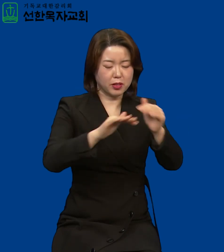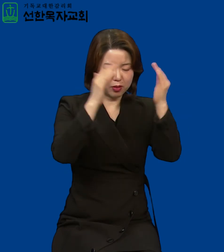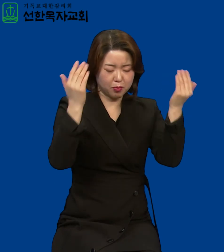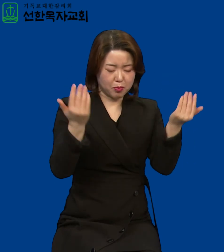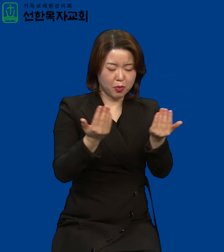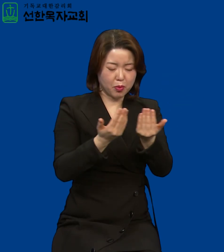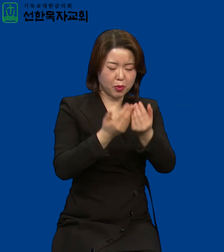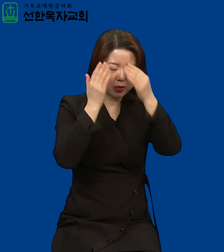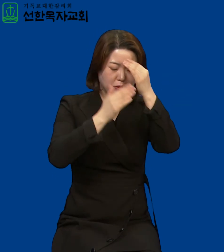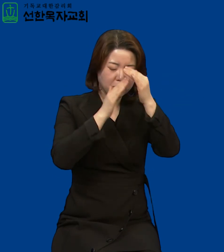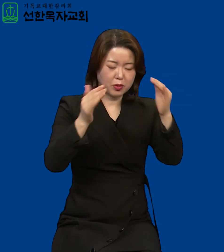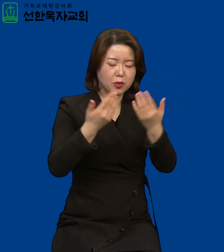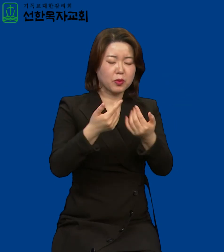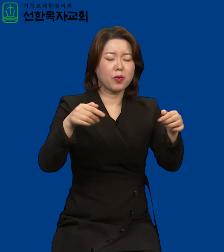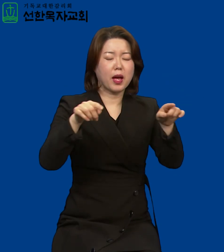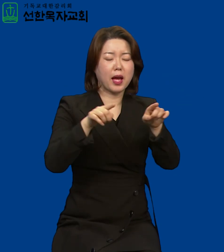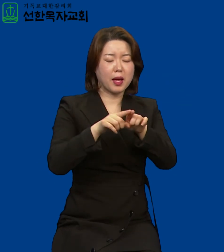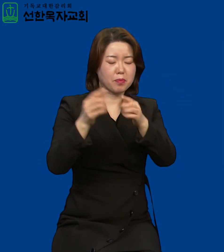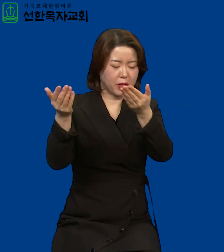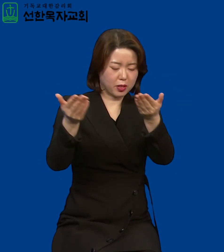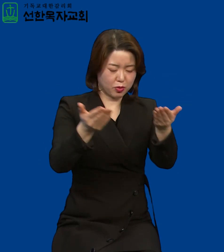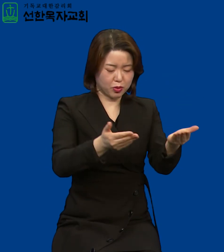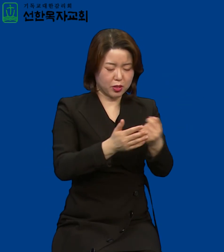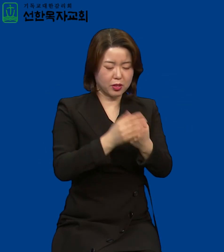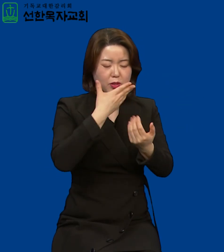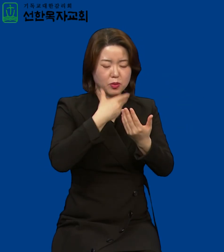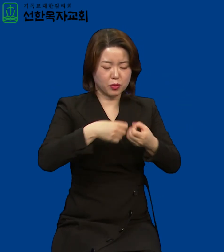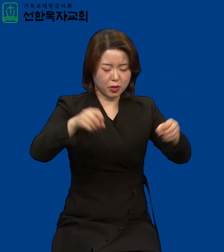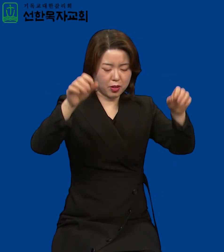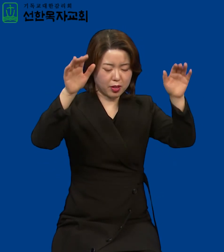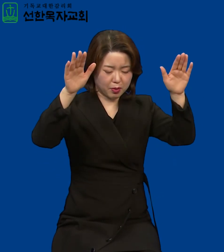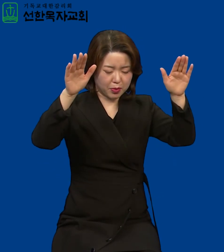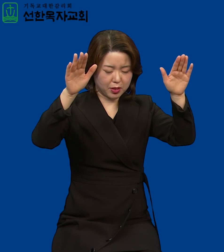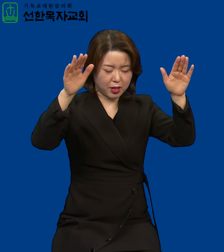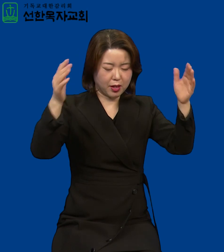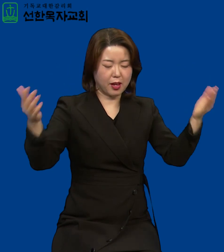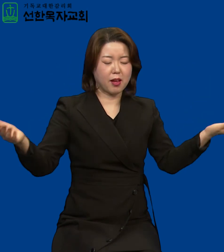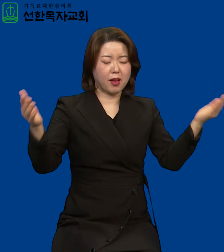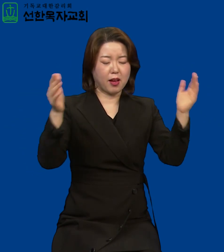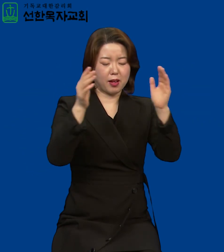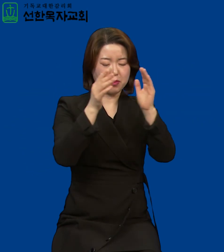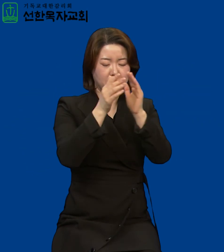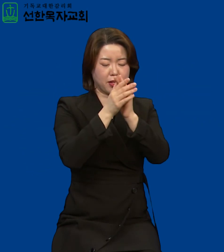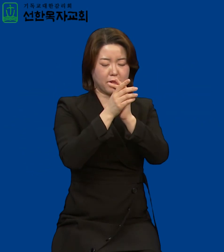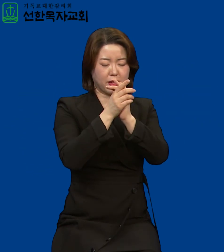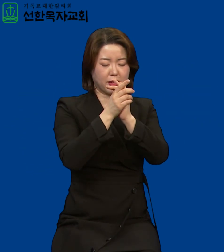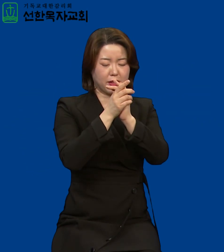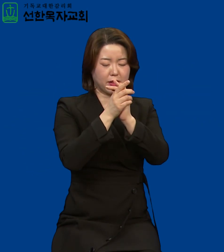성도들과 함께 하시기를 축원하옵나이다. 아멘.